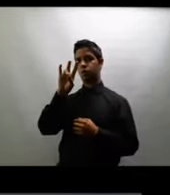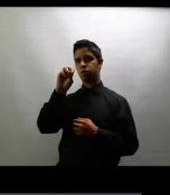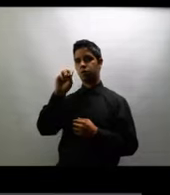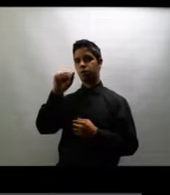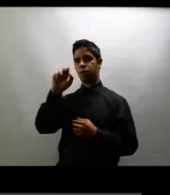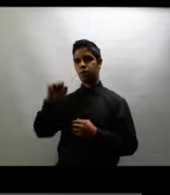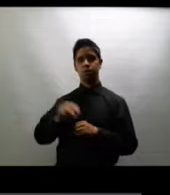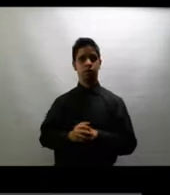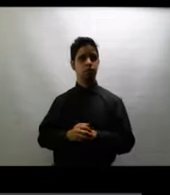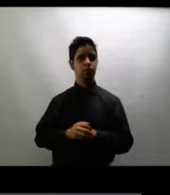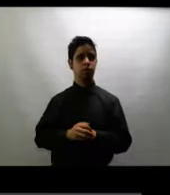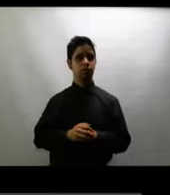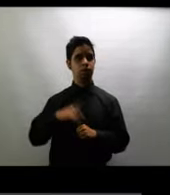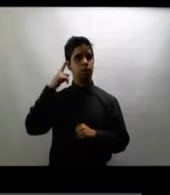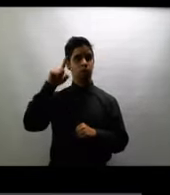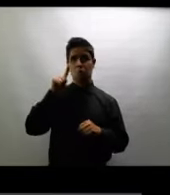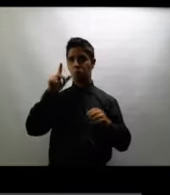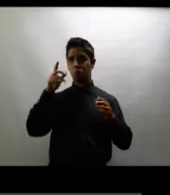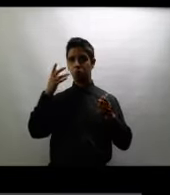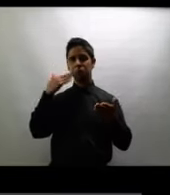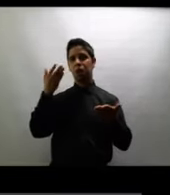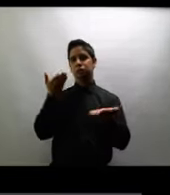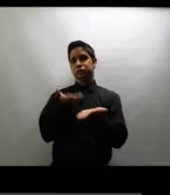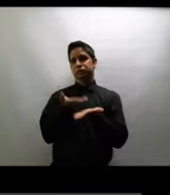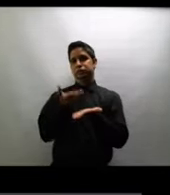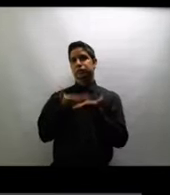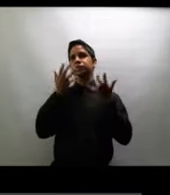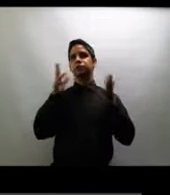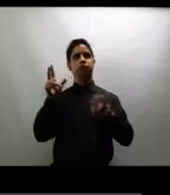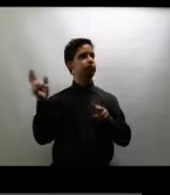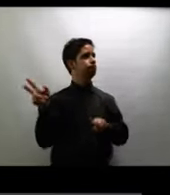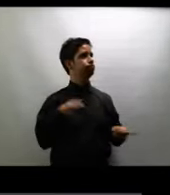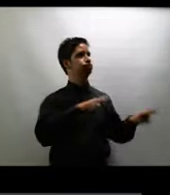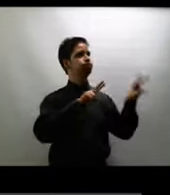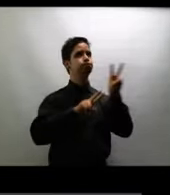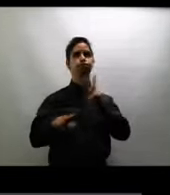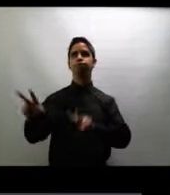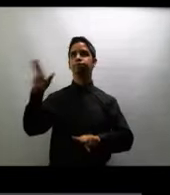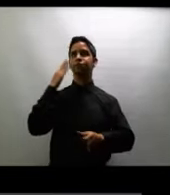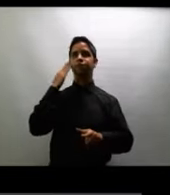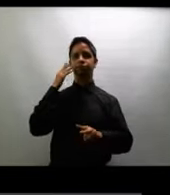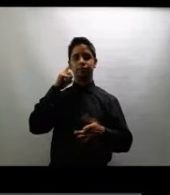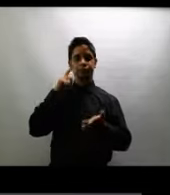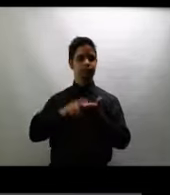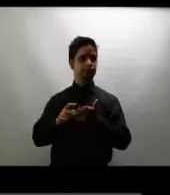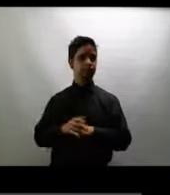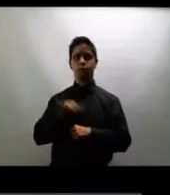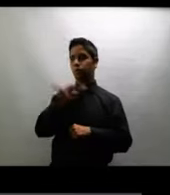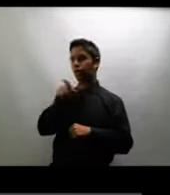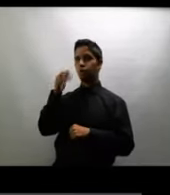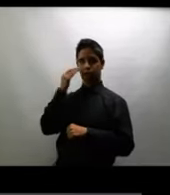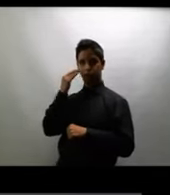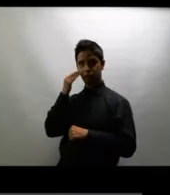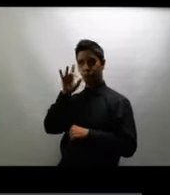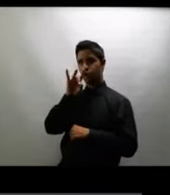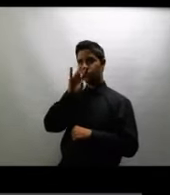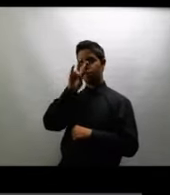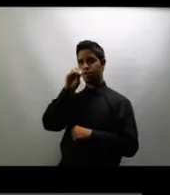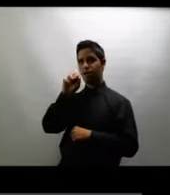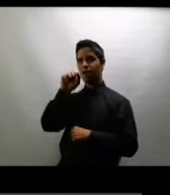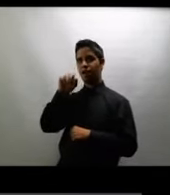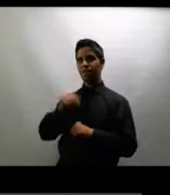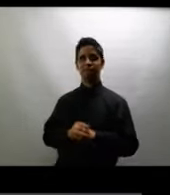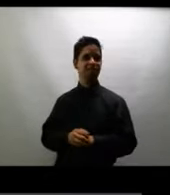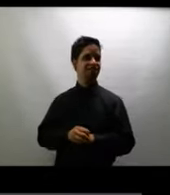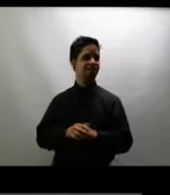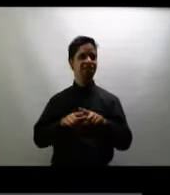porque si están escuchando, ¿no? Adiós, pero... Están escuchando y ellos saben que pusieron el 870. Y si de